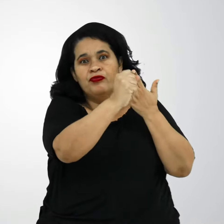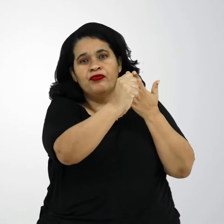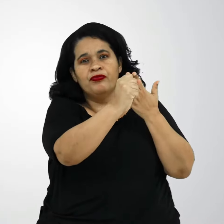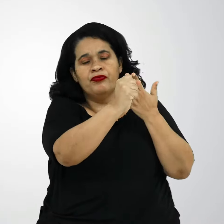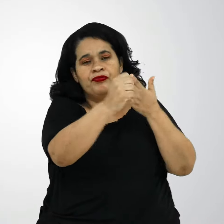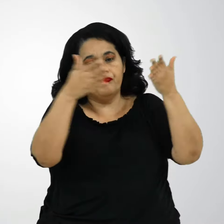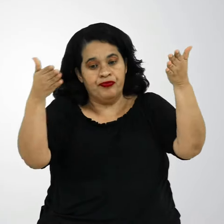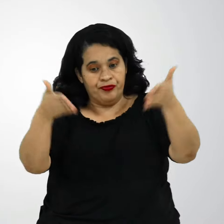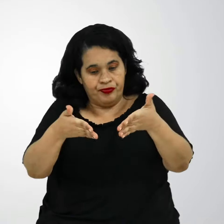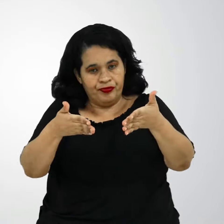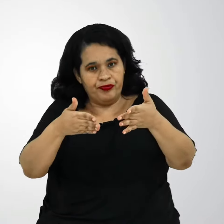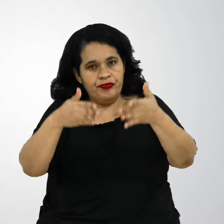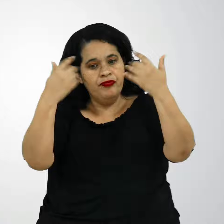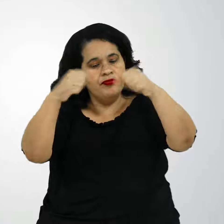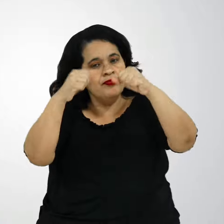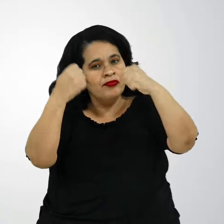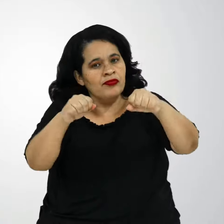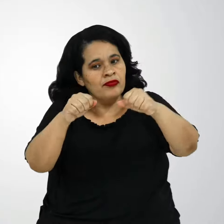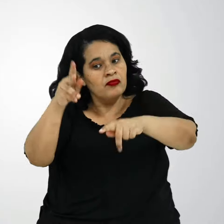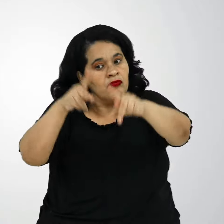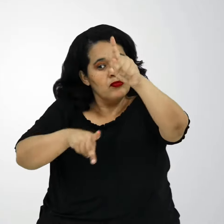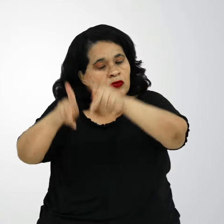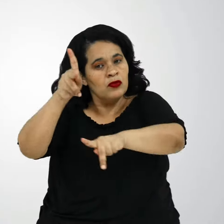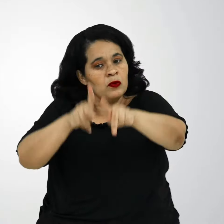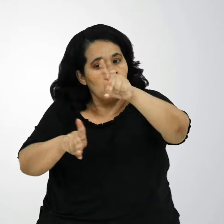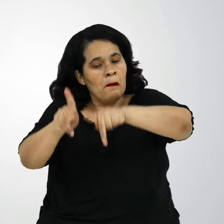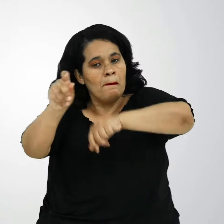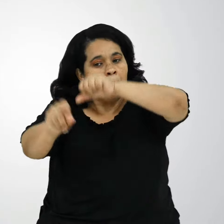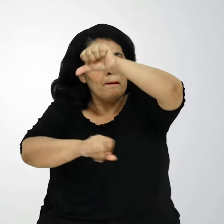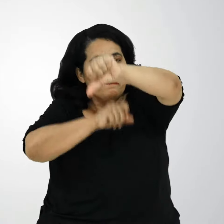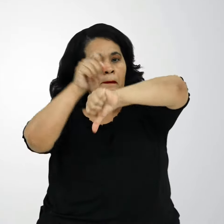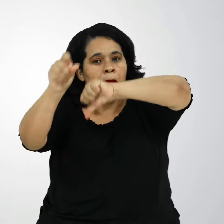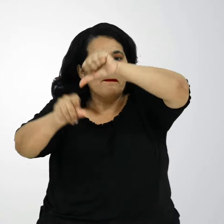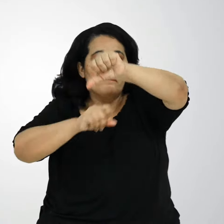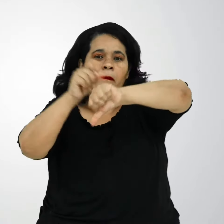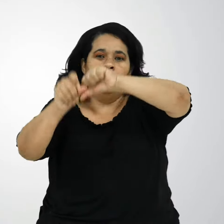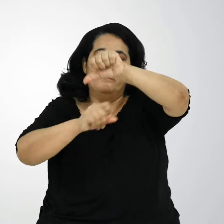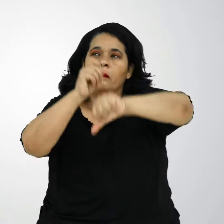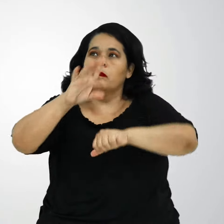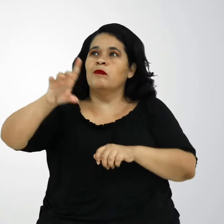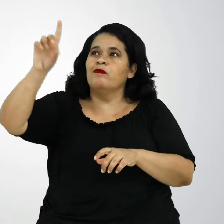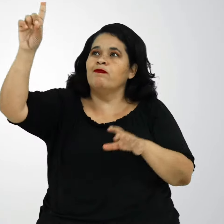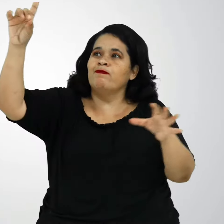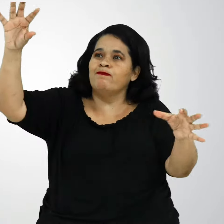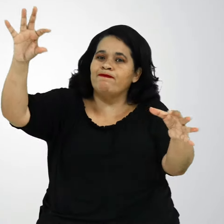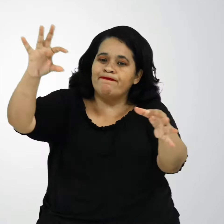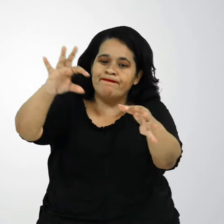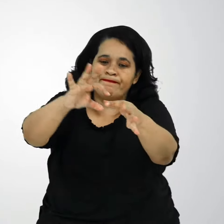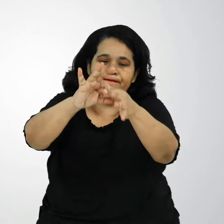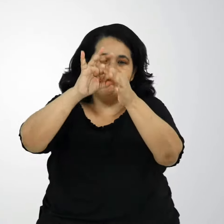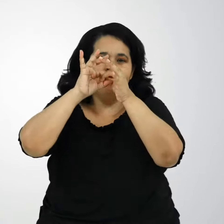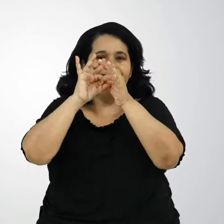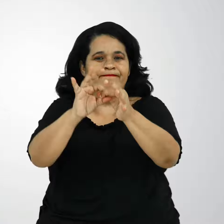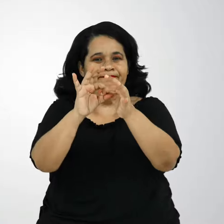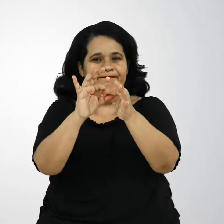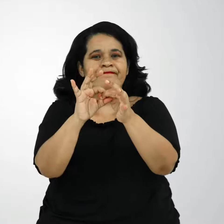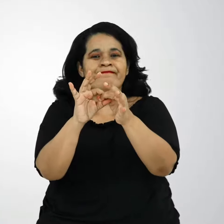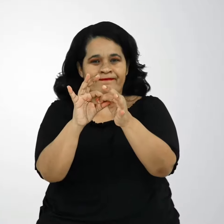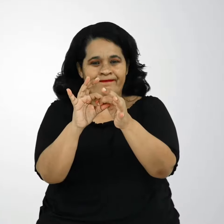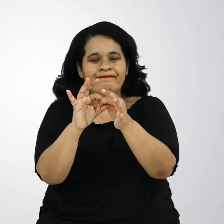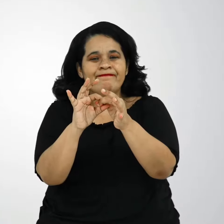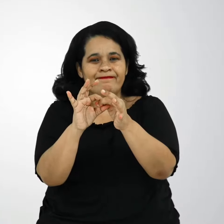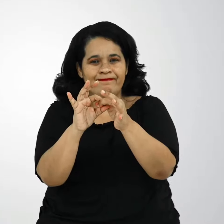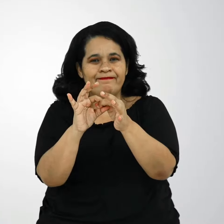Está faltando o povo ser restaurado e Deus estabeleceu uma nova aliança. Deus falou que faria uma nova aliança com o seu povo,